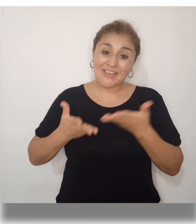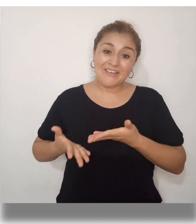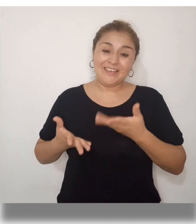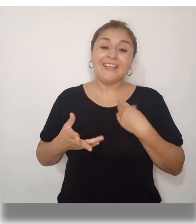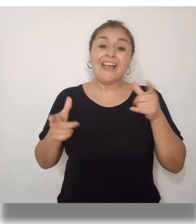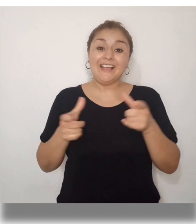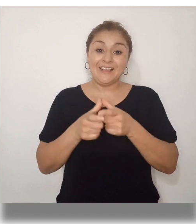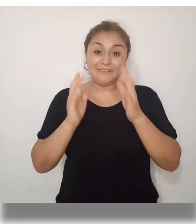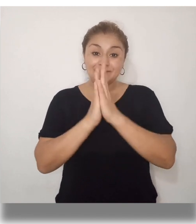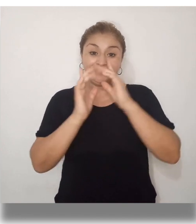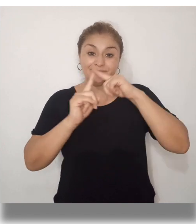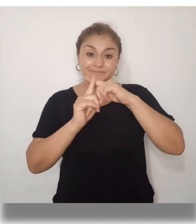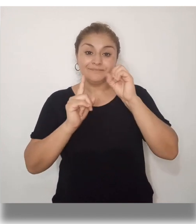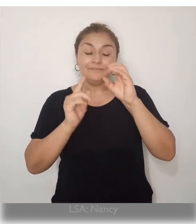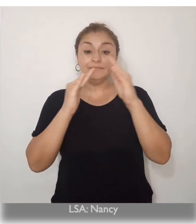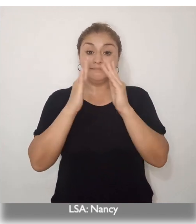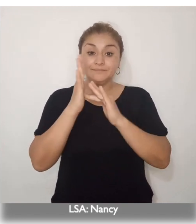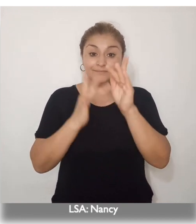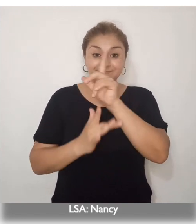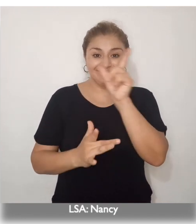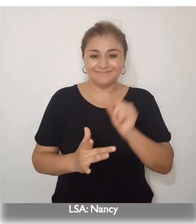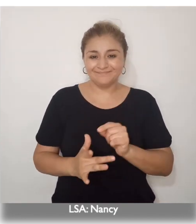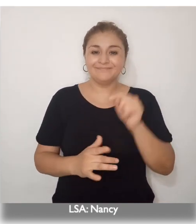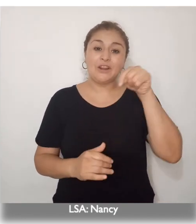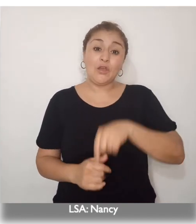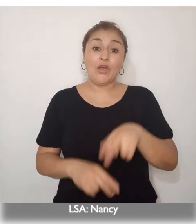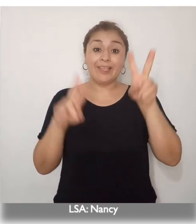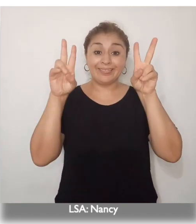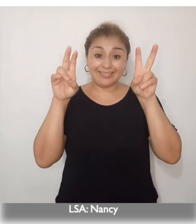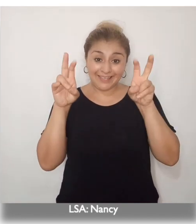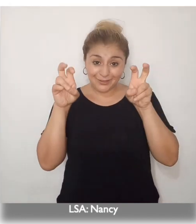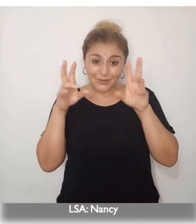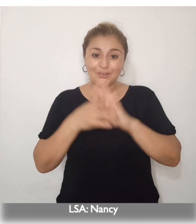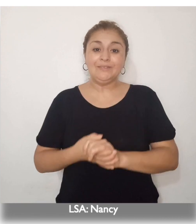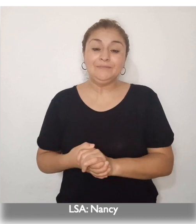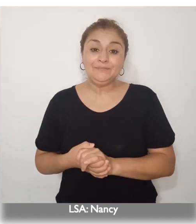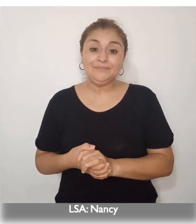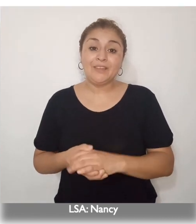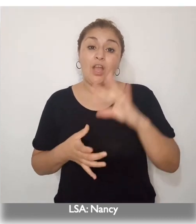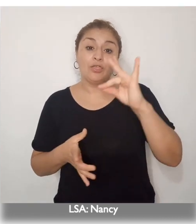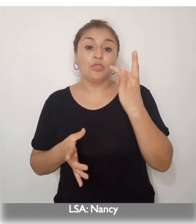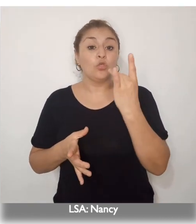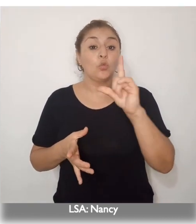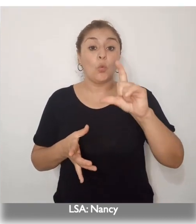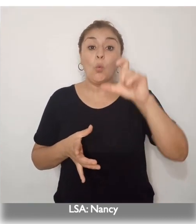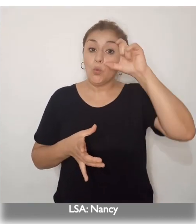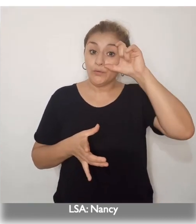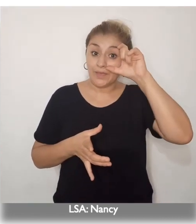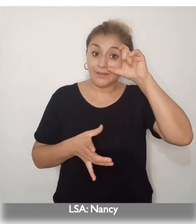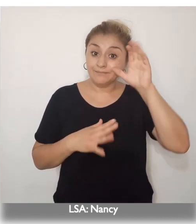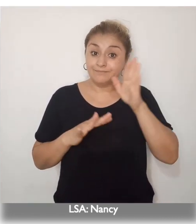casa bíblica Argentina el título del mensaje de hoy es dulce de